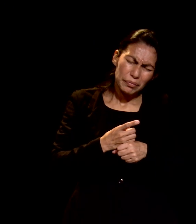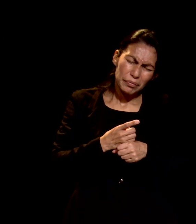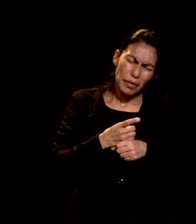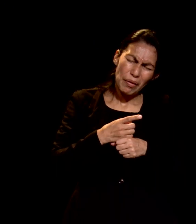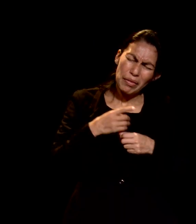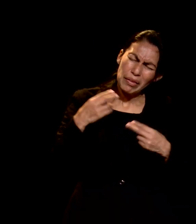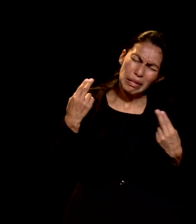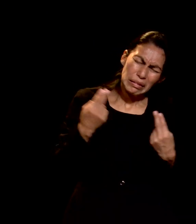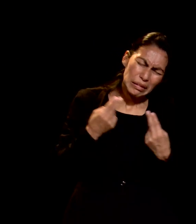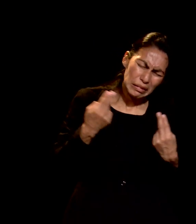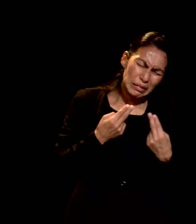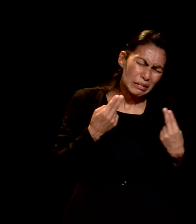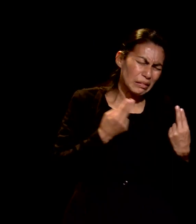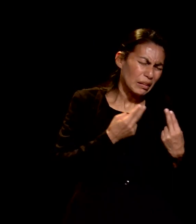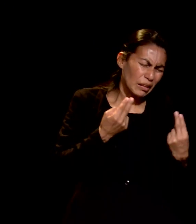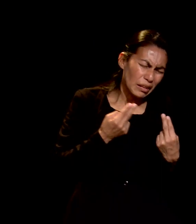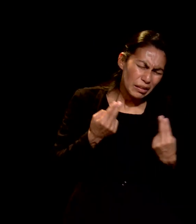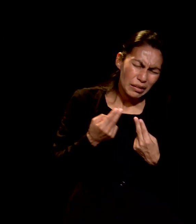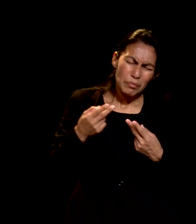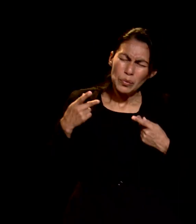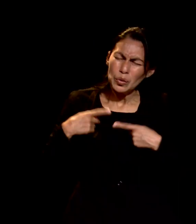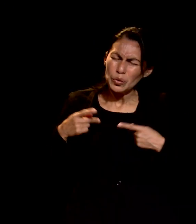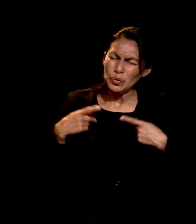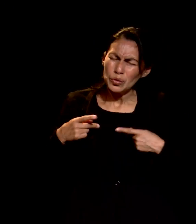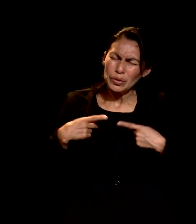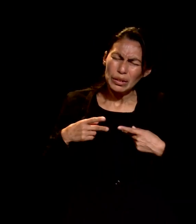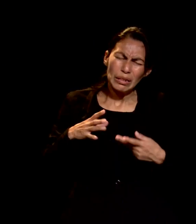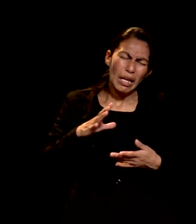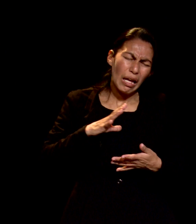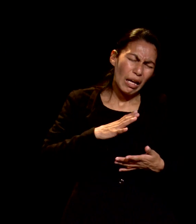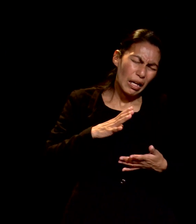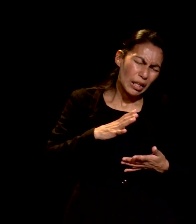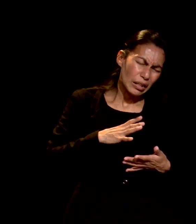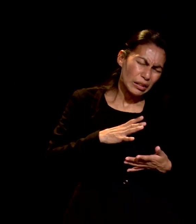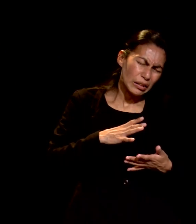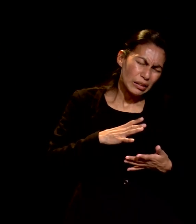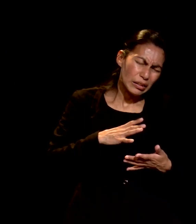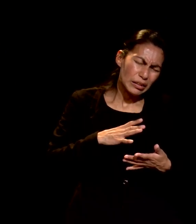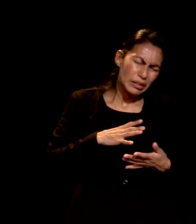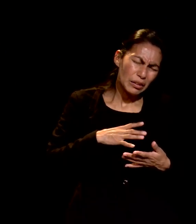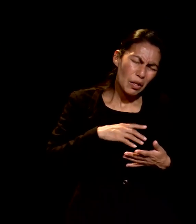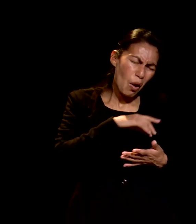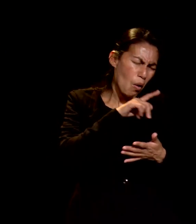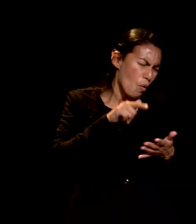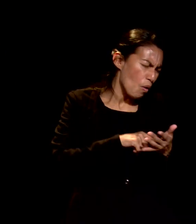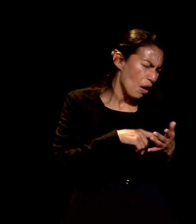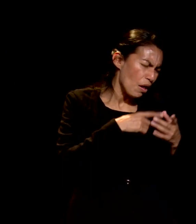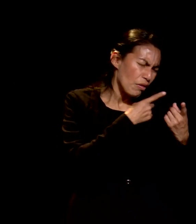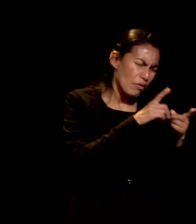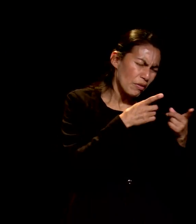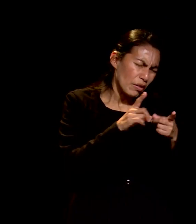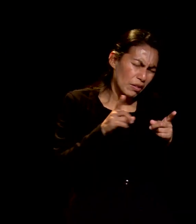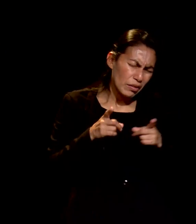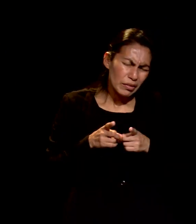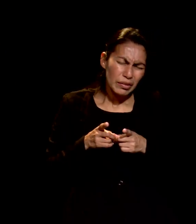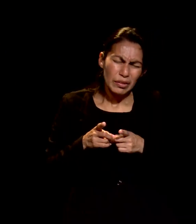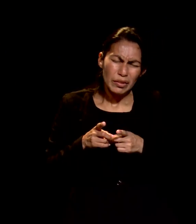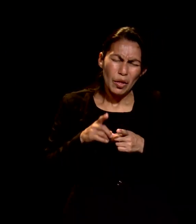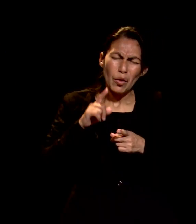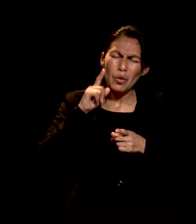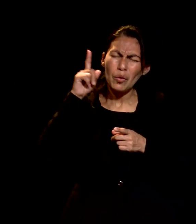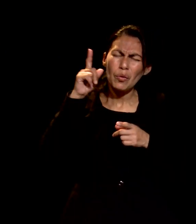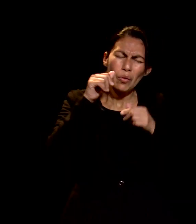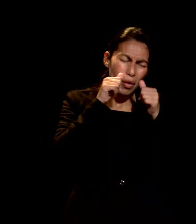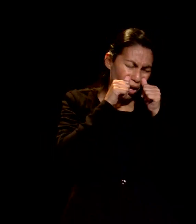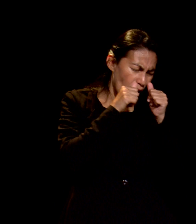expresadas Y las de las personas Que están en cualquier lugar Habrán